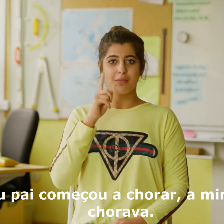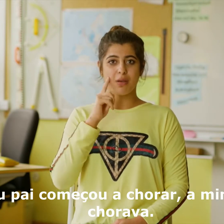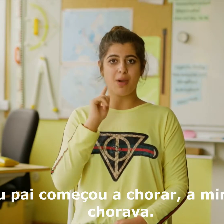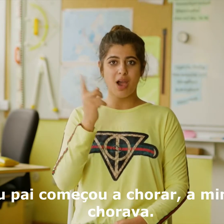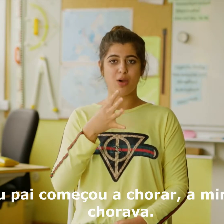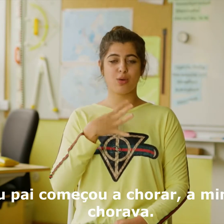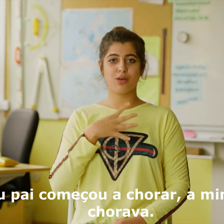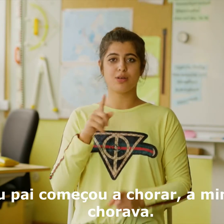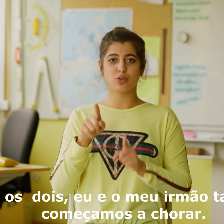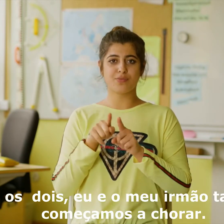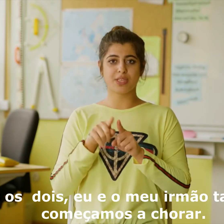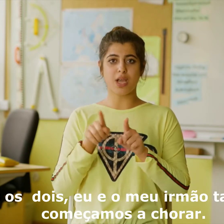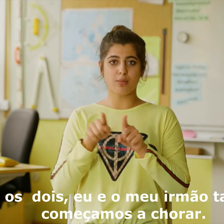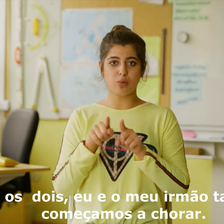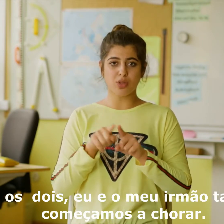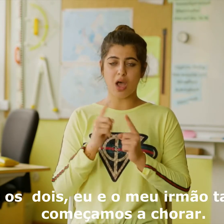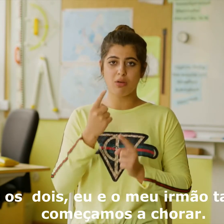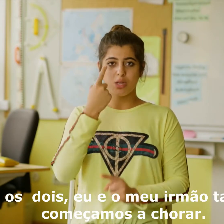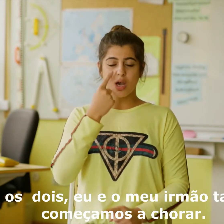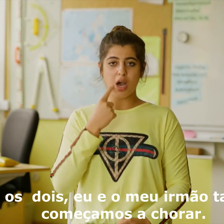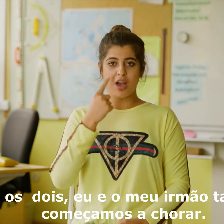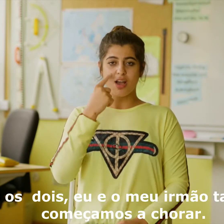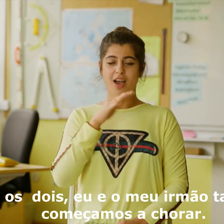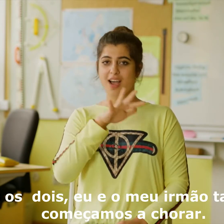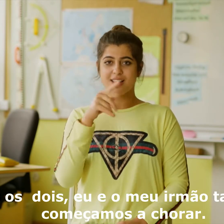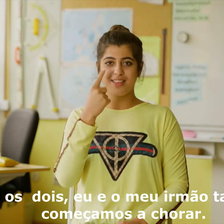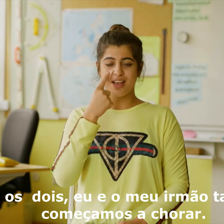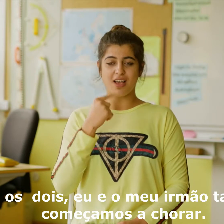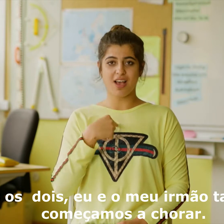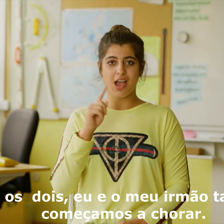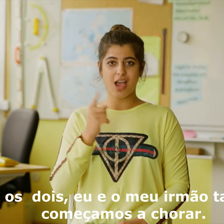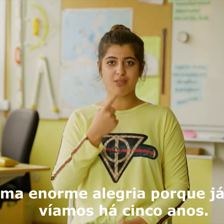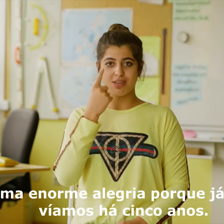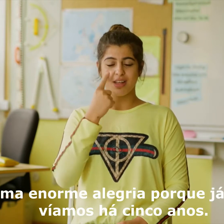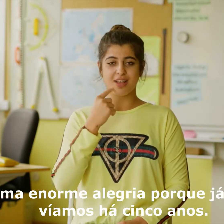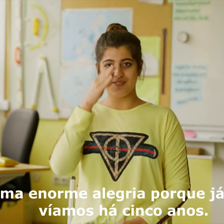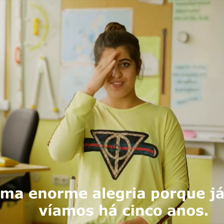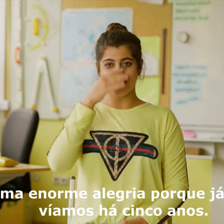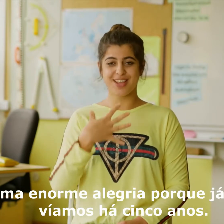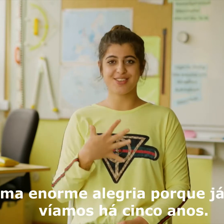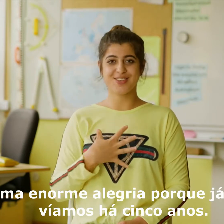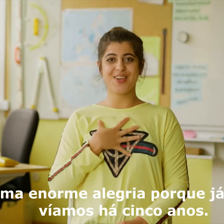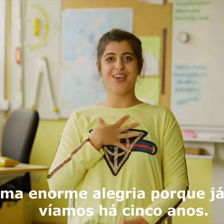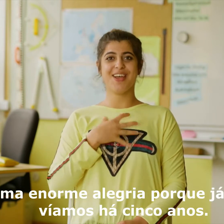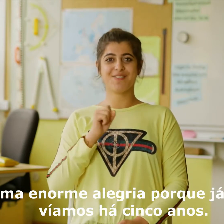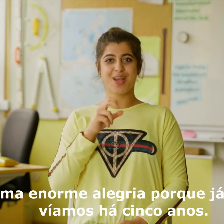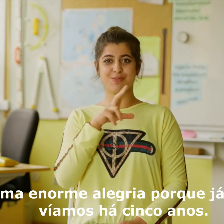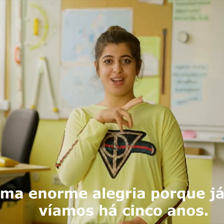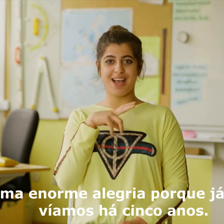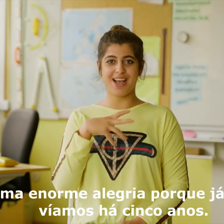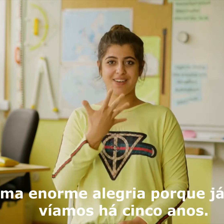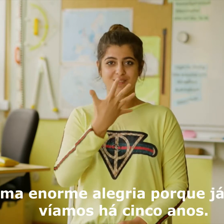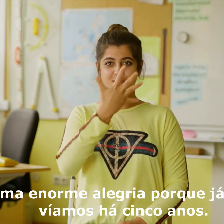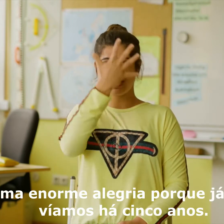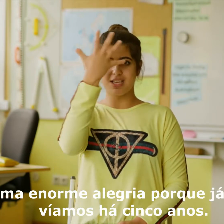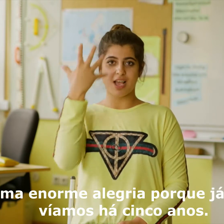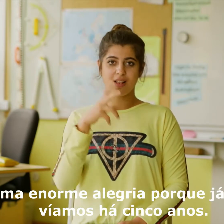a chorar, nós os dois, eu e o Bachá, começamos a chorar. Foi uma alegria imensa, já há 5 anos que nós não nos